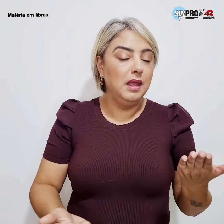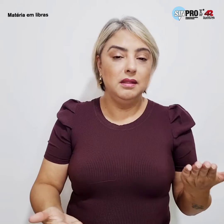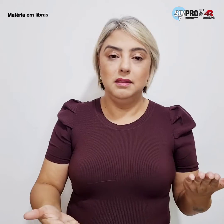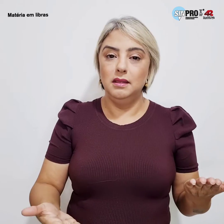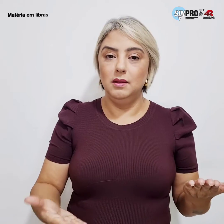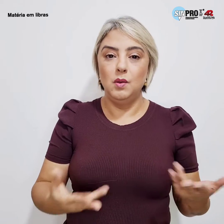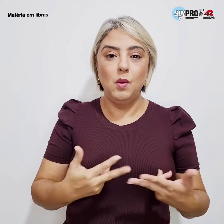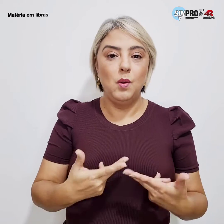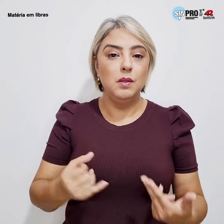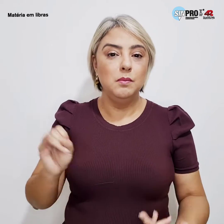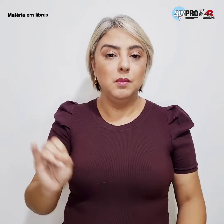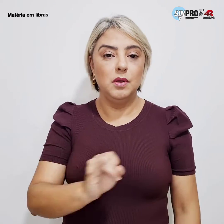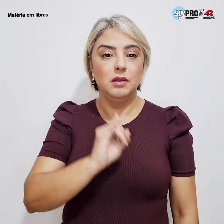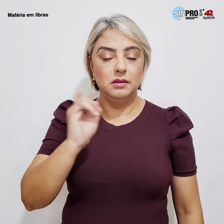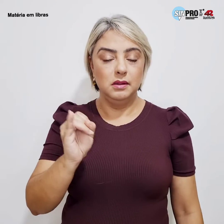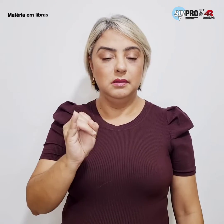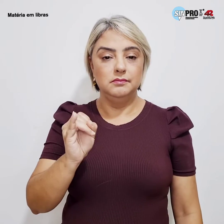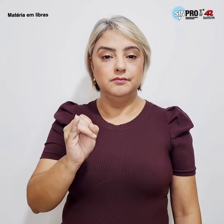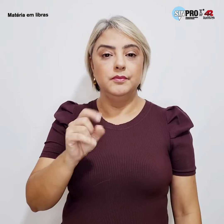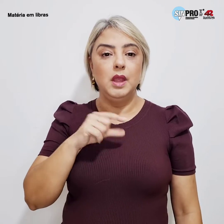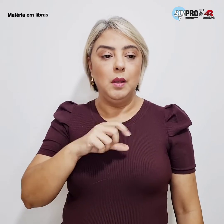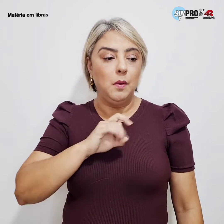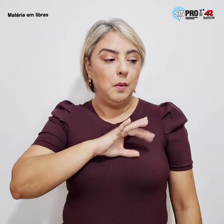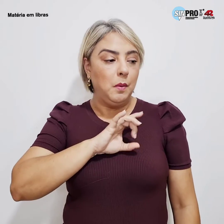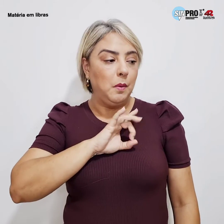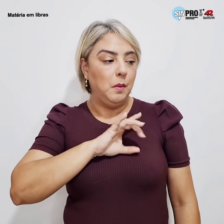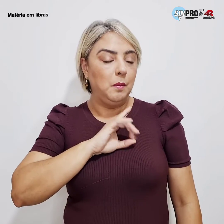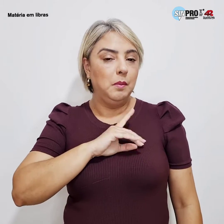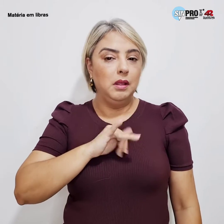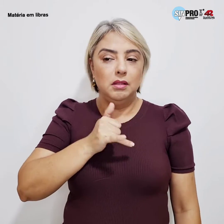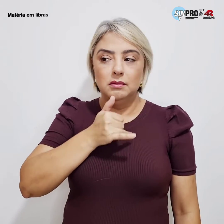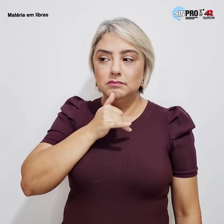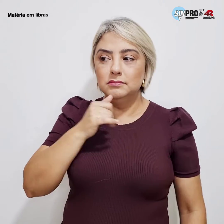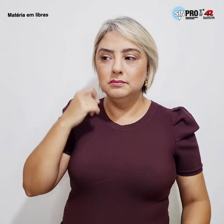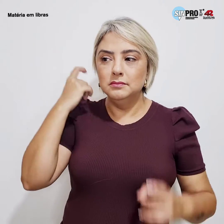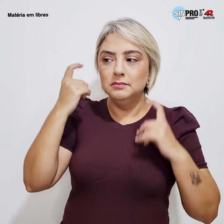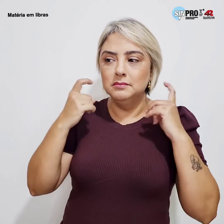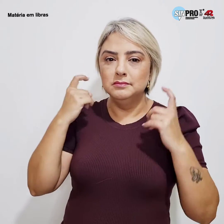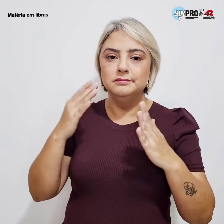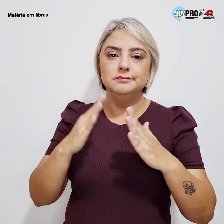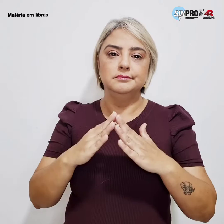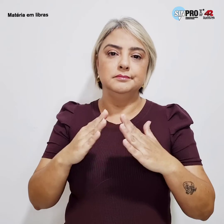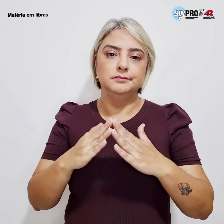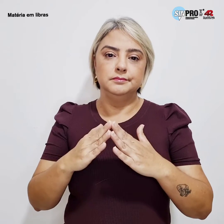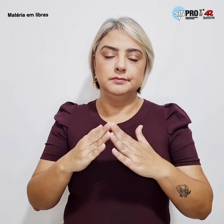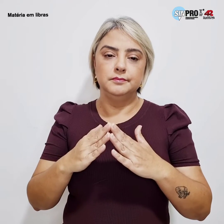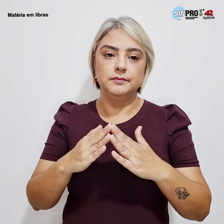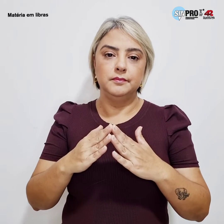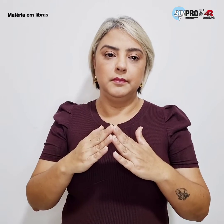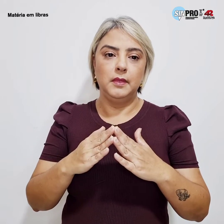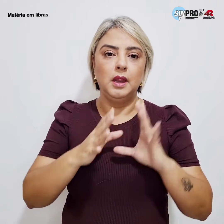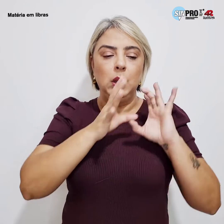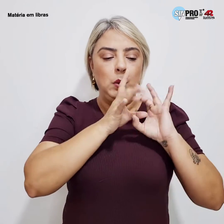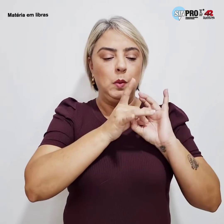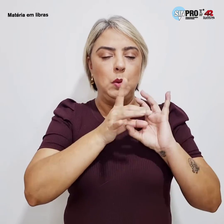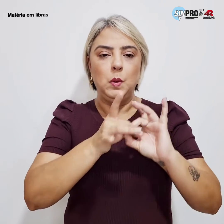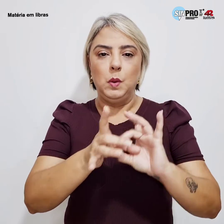irreparáveis, levando também o medo e a tristeza às suas casas. Num contexto como esse,